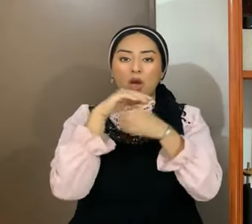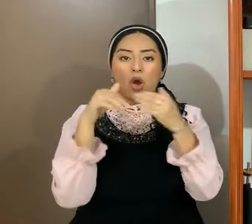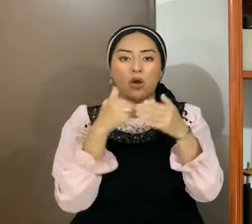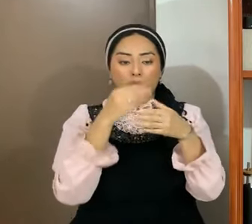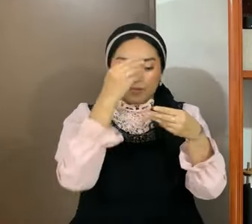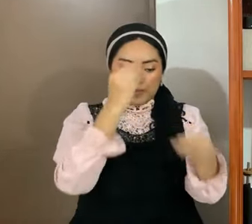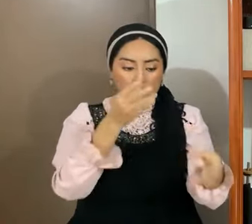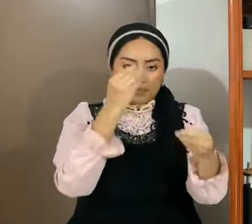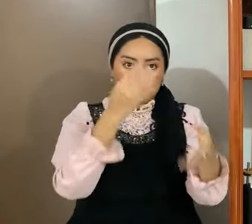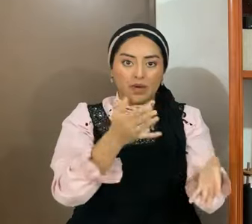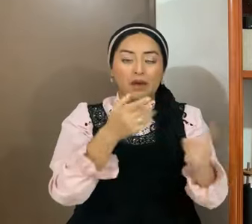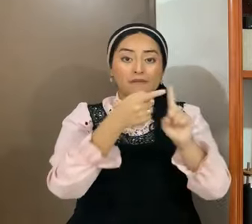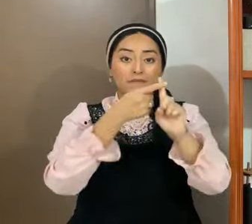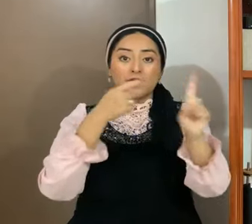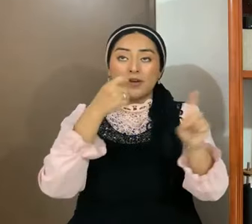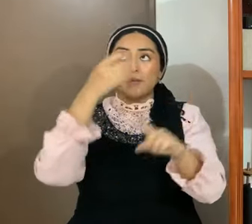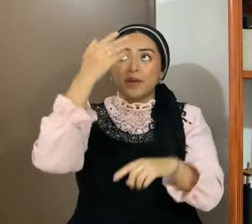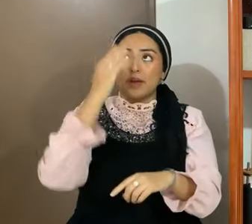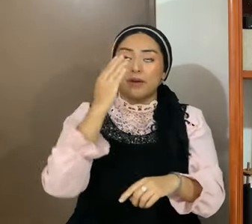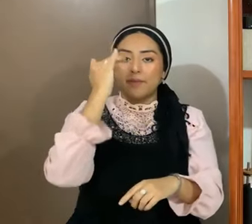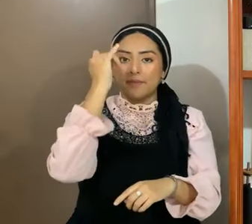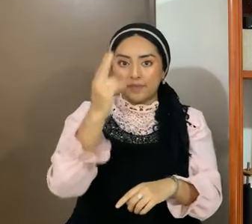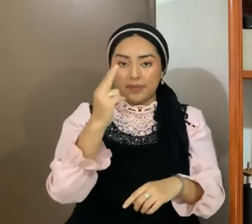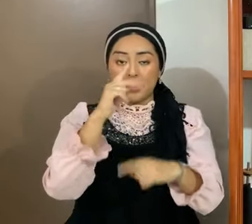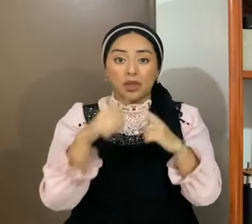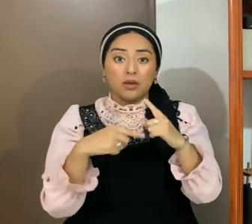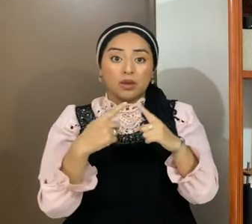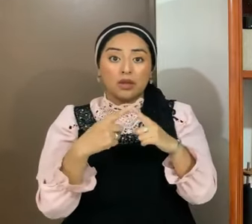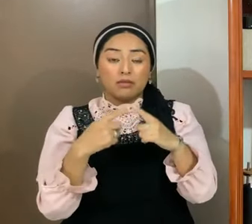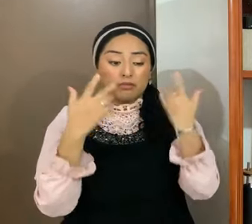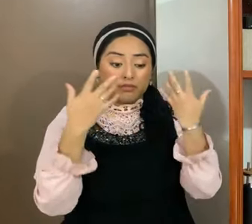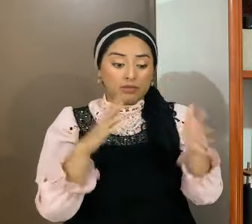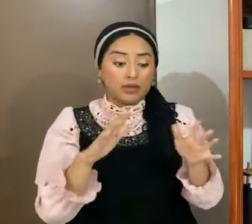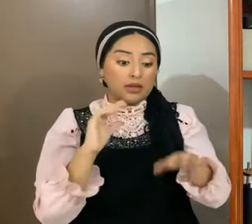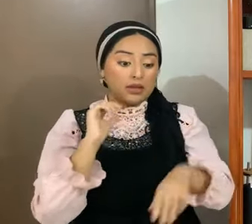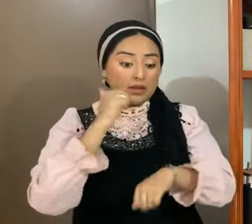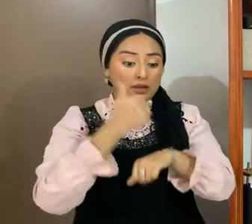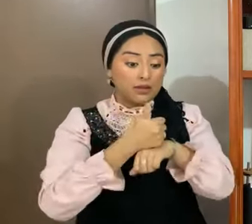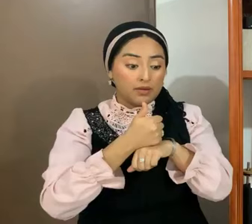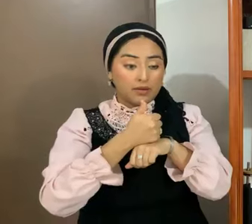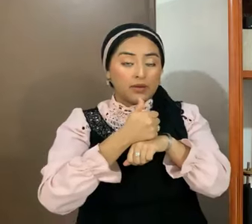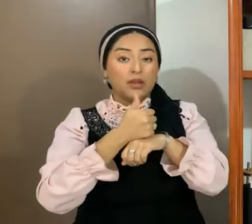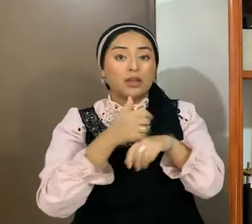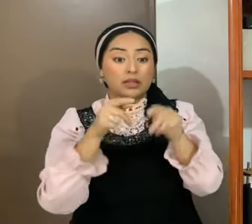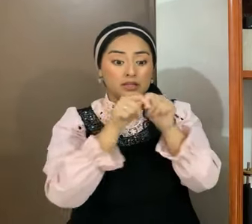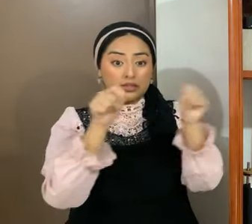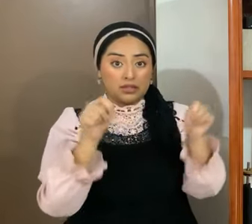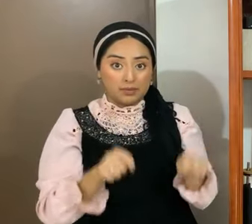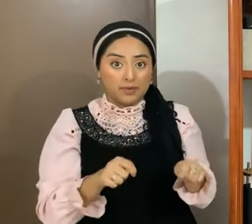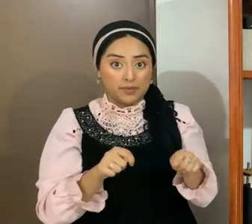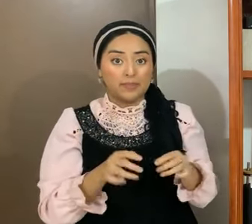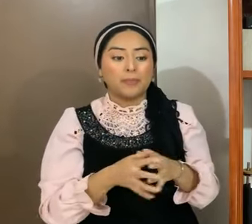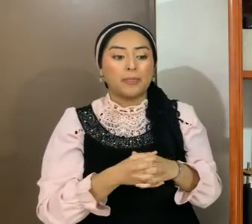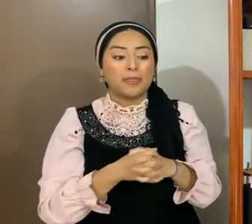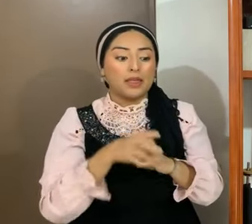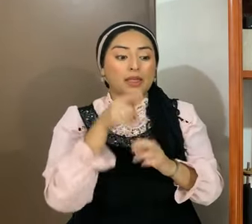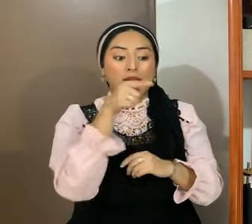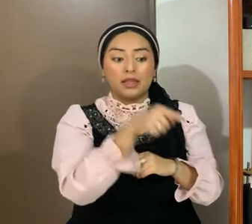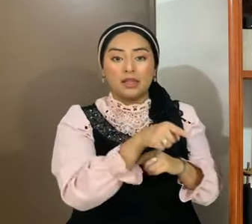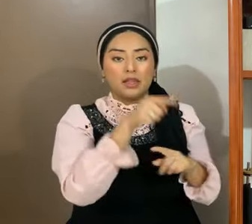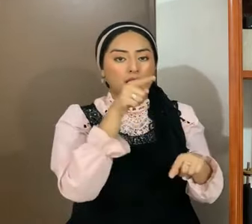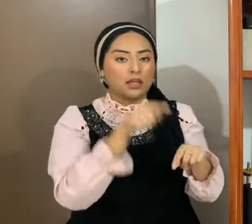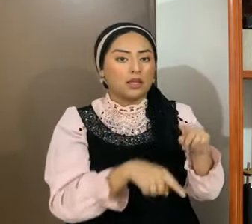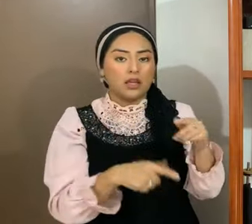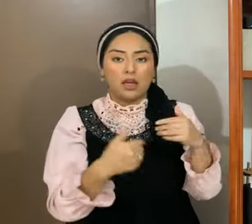las instrucciones de parte de Yahweh. Una vez que se establece el Mishkan, que es todo consagrado, no podía haber ahí